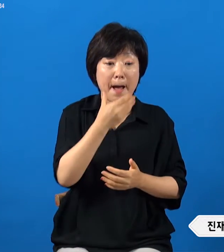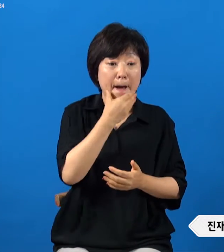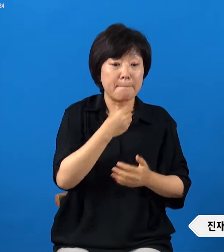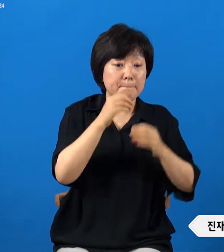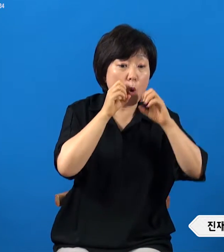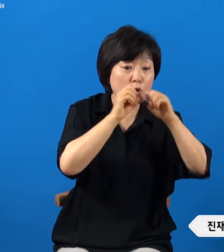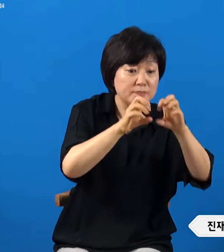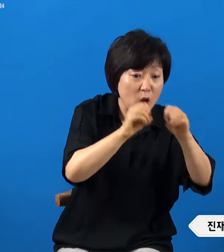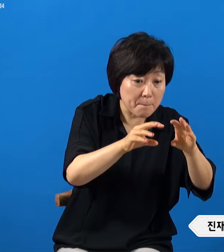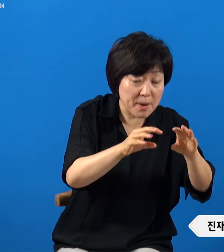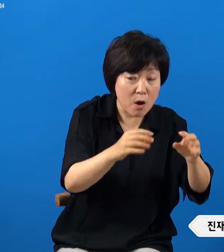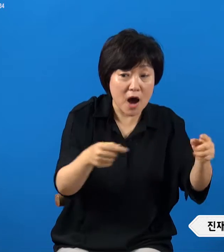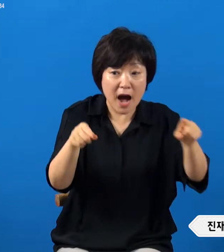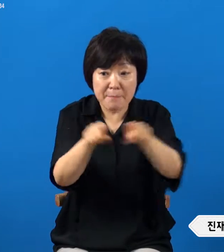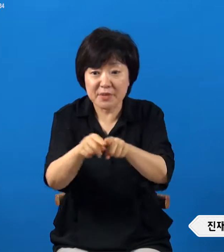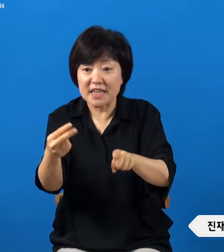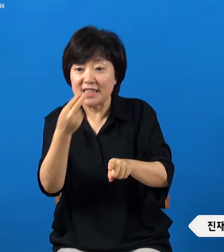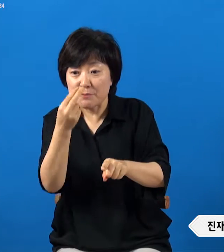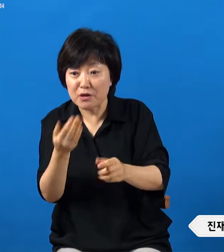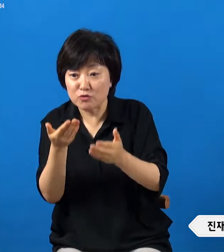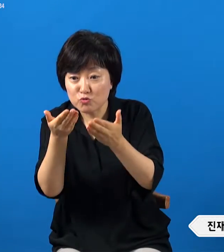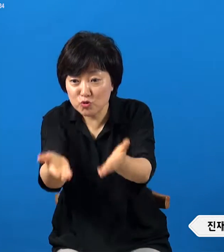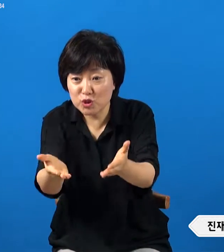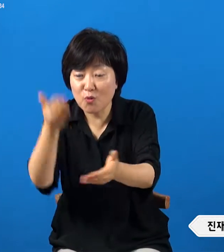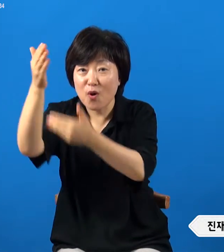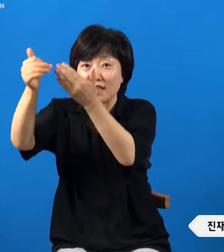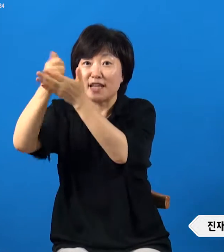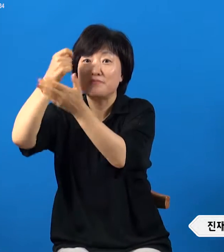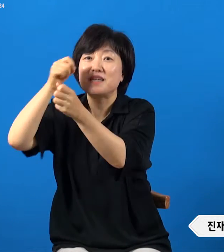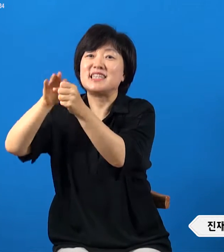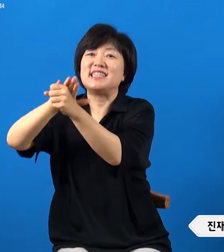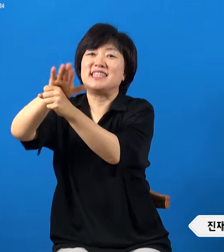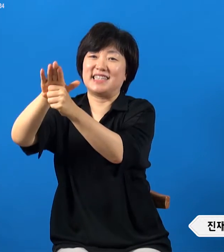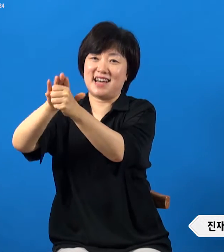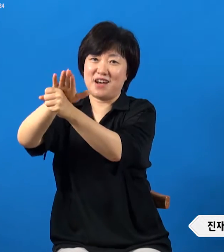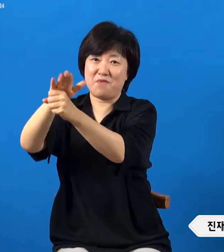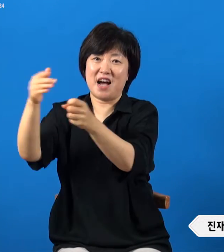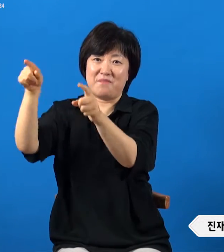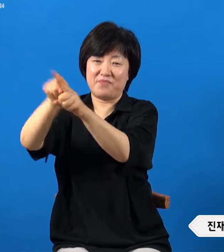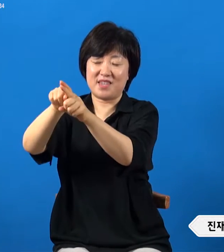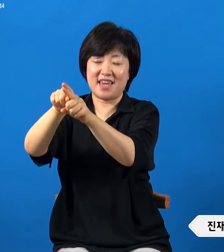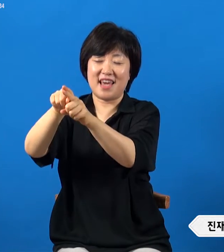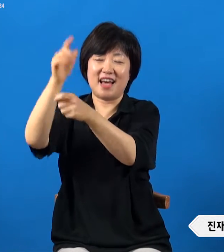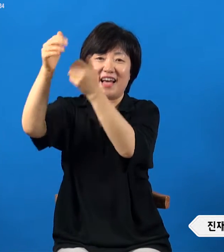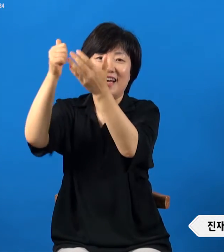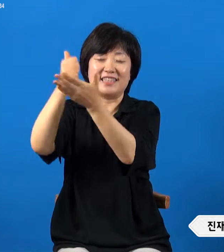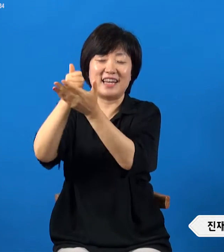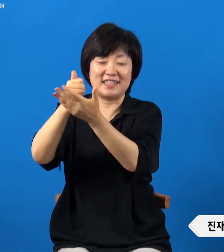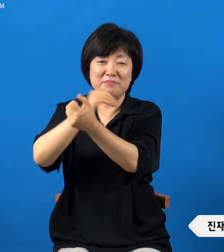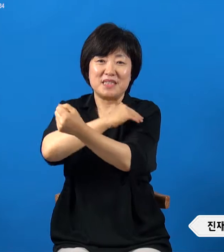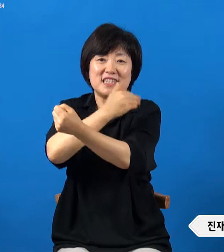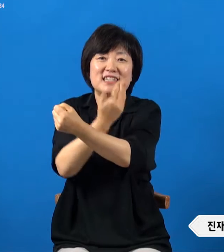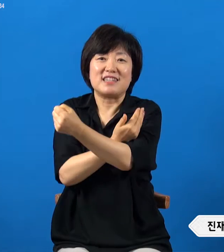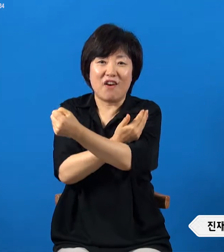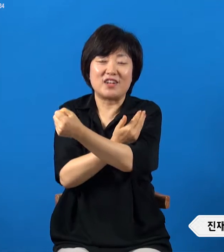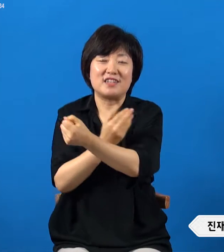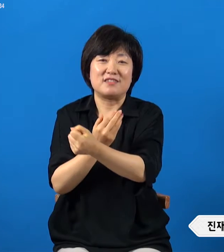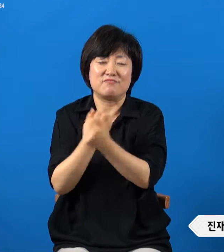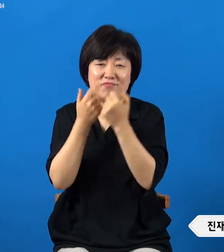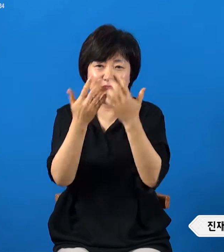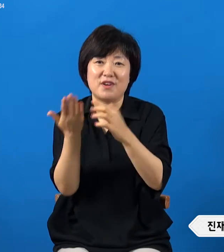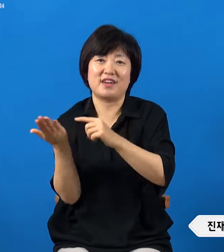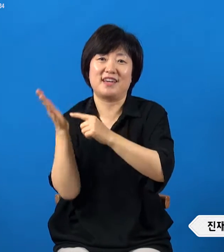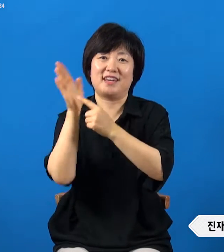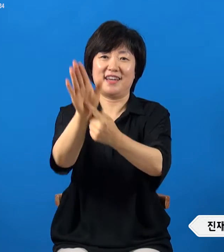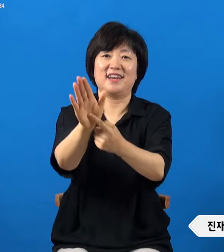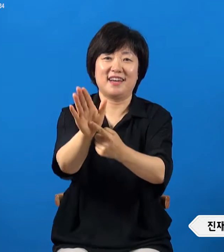생명을 주시고 하나님의 인자하심과 사랑을 베푸시는 하나님의 능력이 분명히 역사하시기